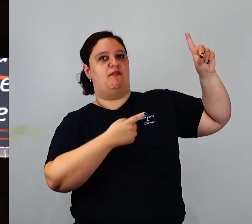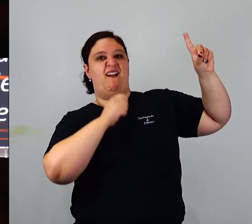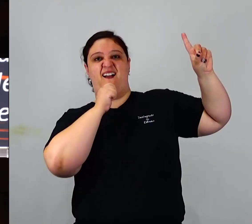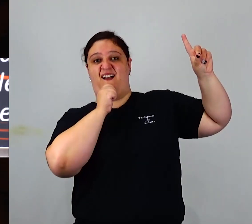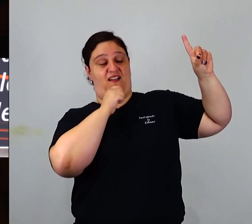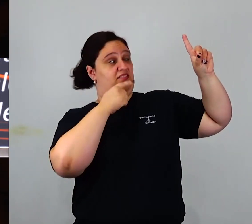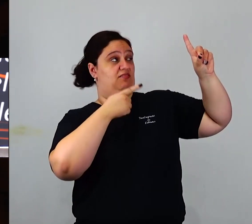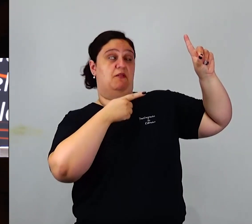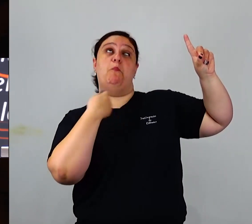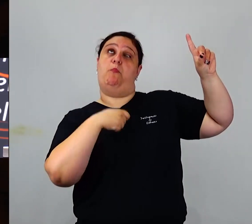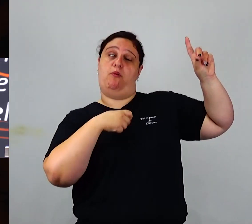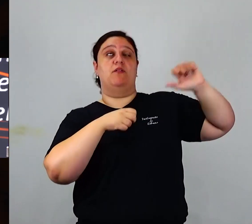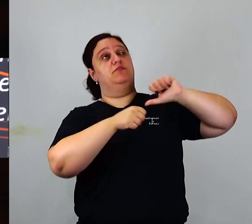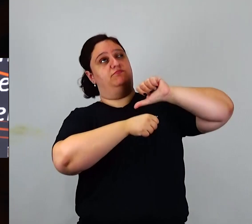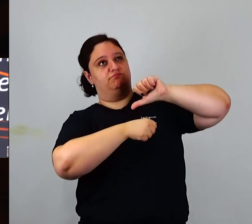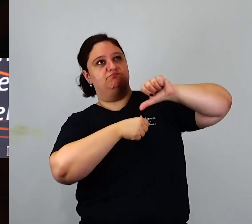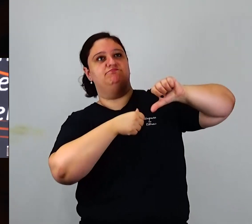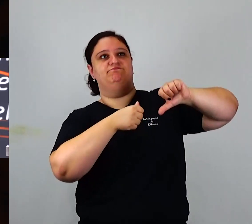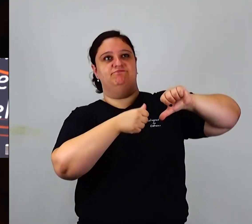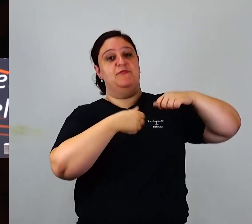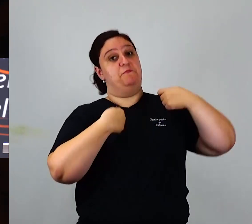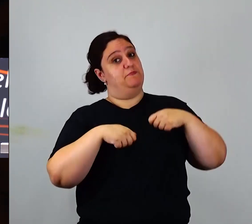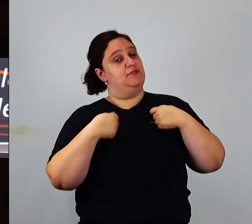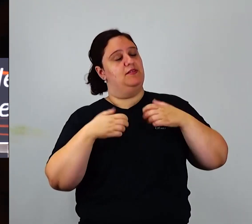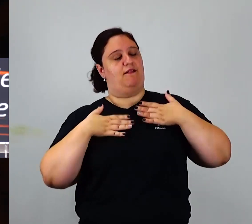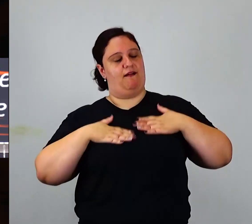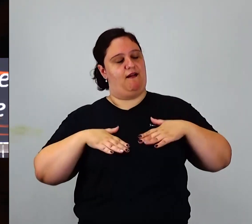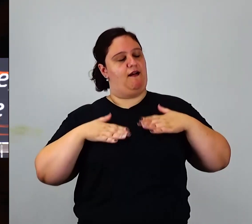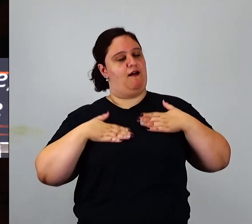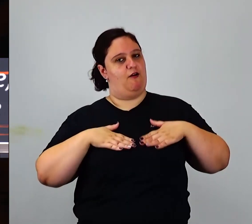se pareça tanto com o Pai. Calma.